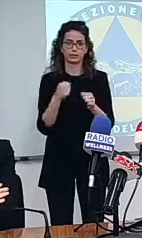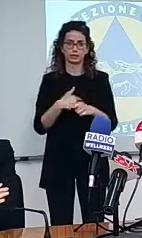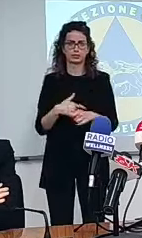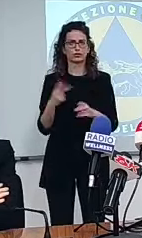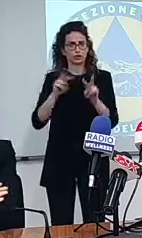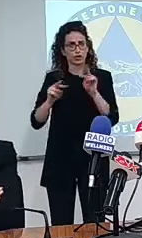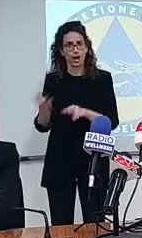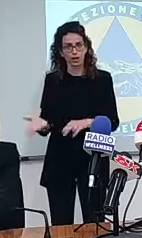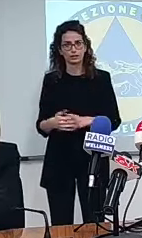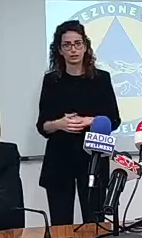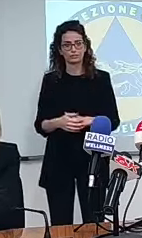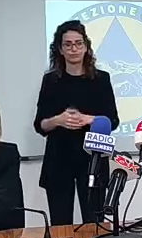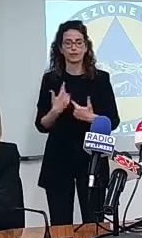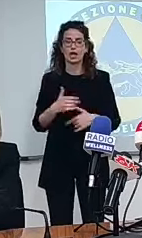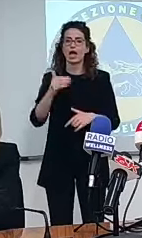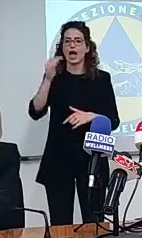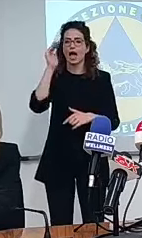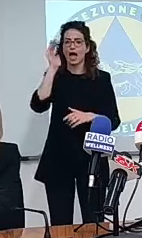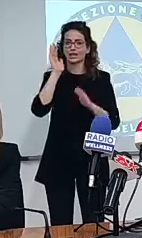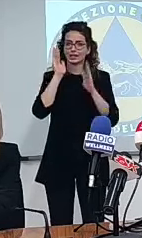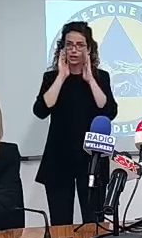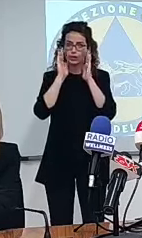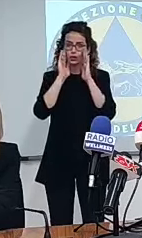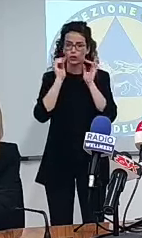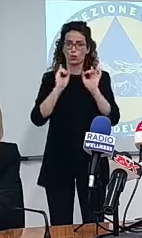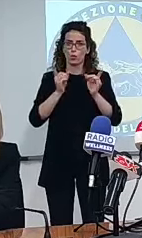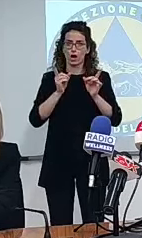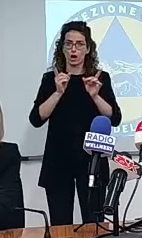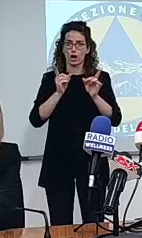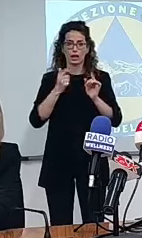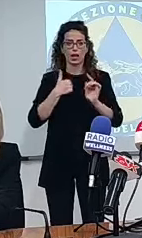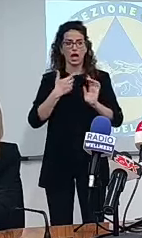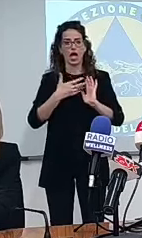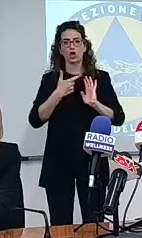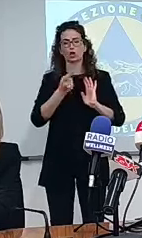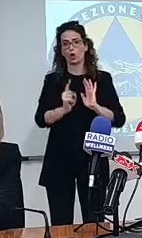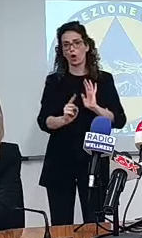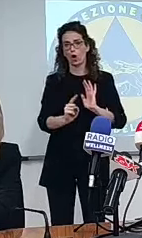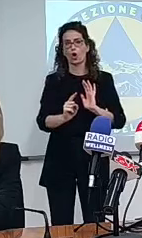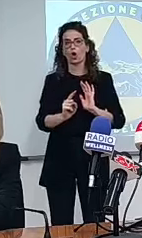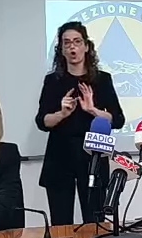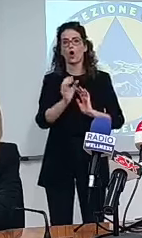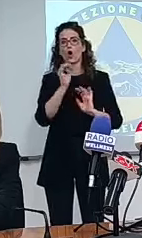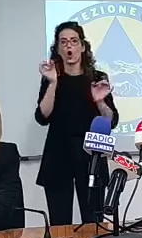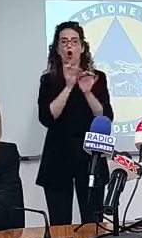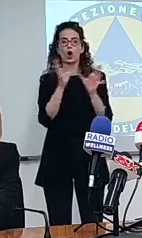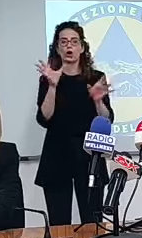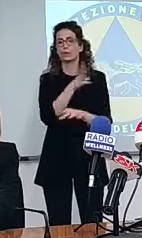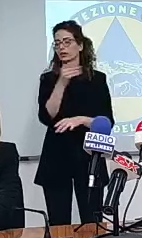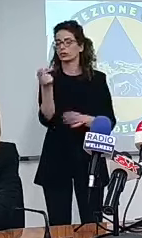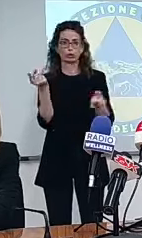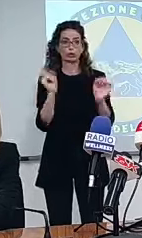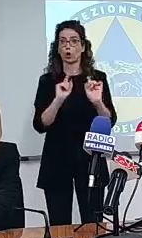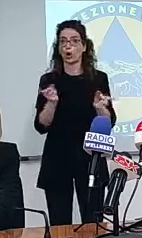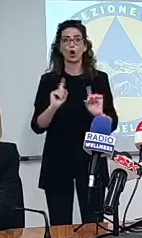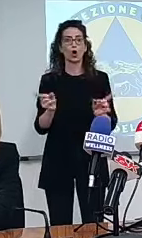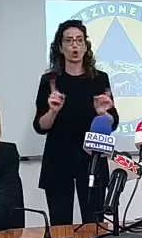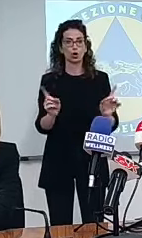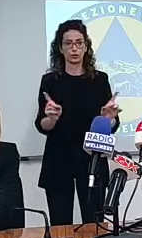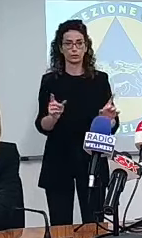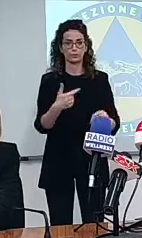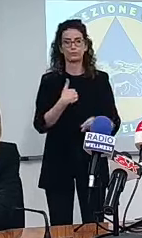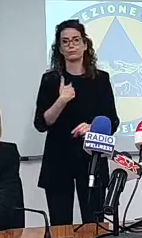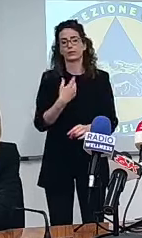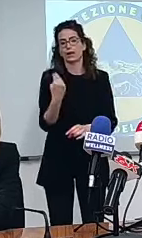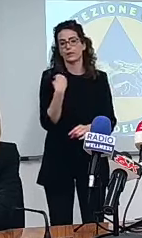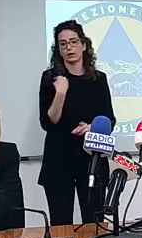Non è, attenzione, che non passi l'idea dell'imprudente, del liberi tutti, assolutamente no. Ma se tu mi chiedi che